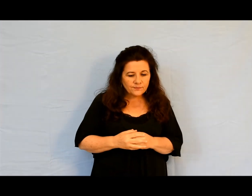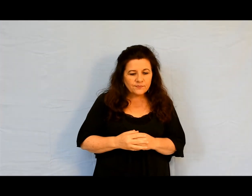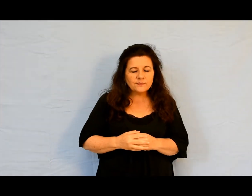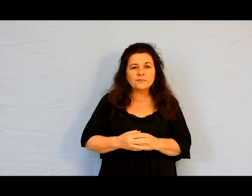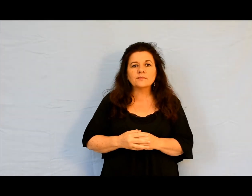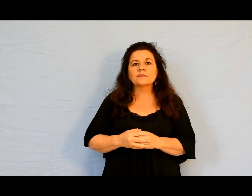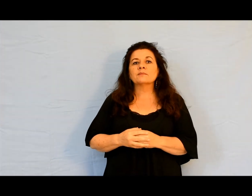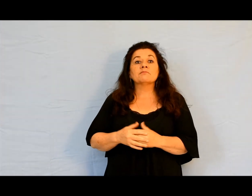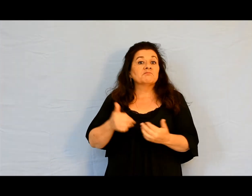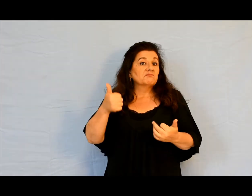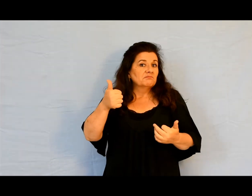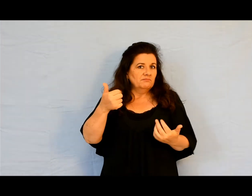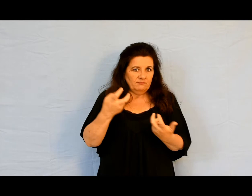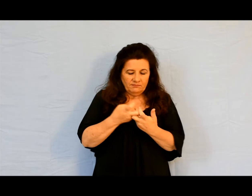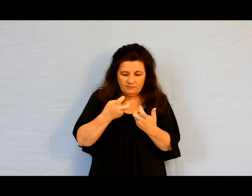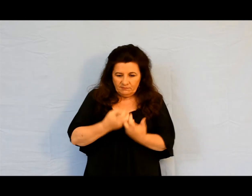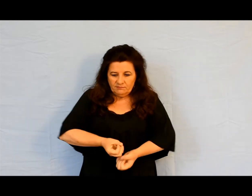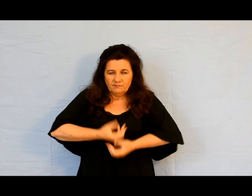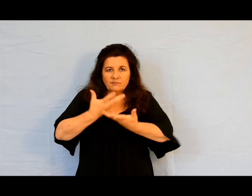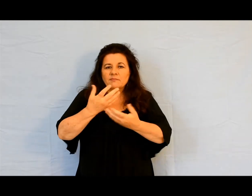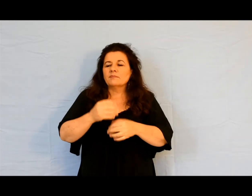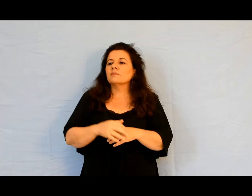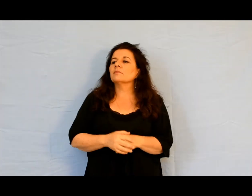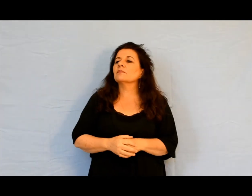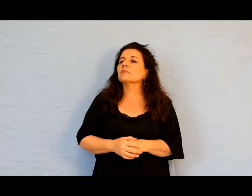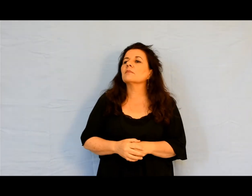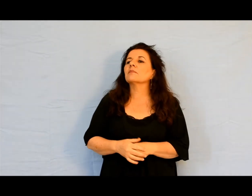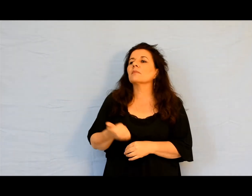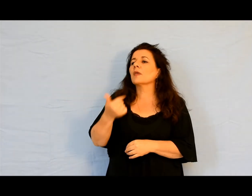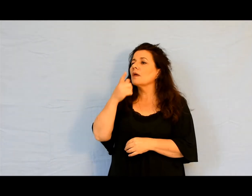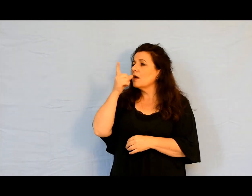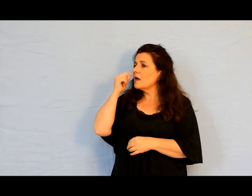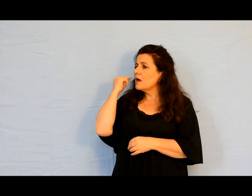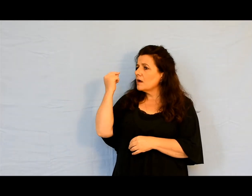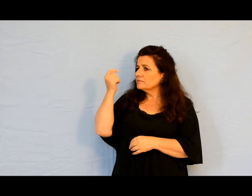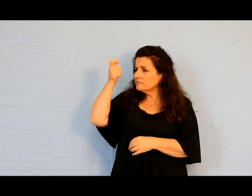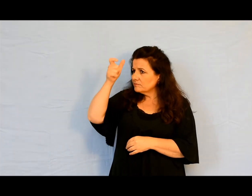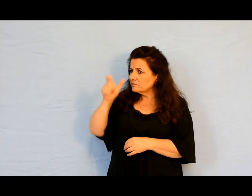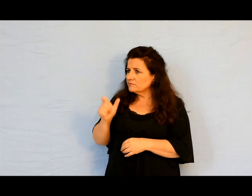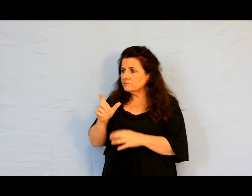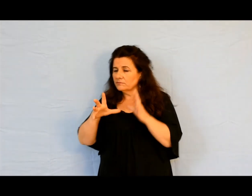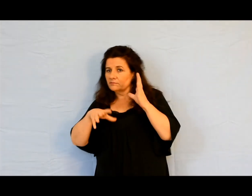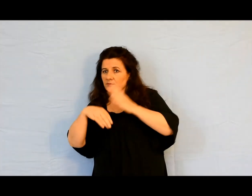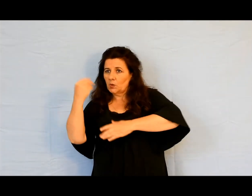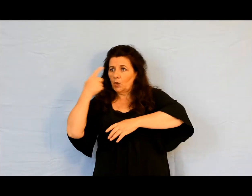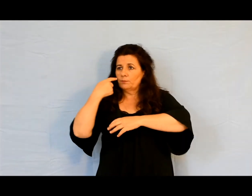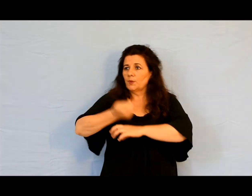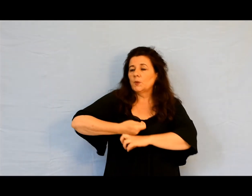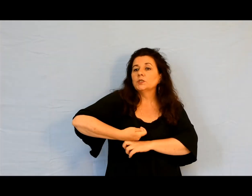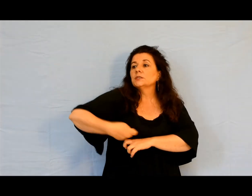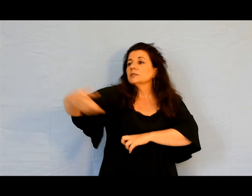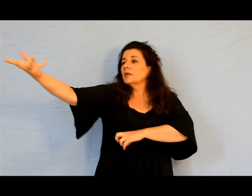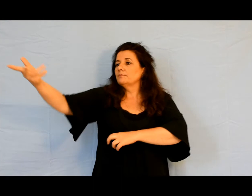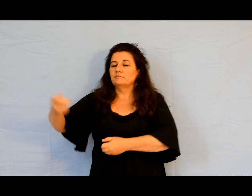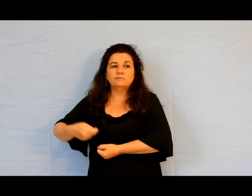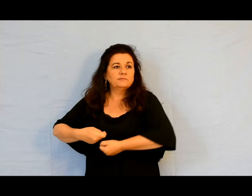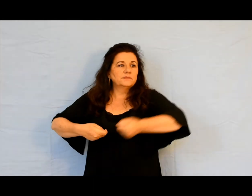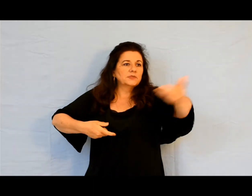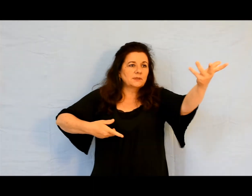Voici que le semeur sortit pour semer. Comme il semait, des grains sont tombés au bord du